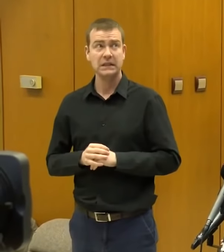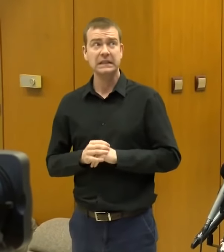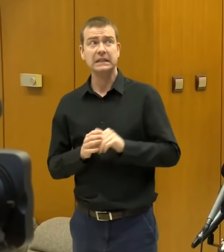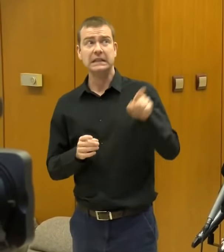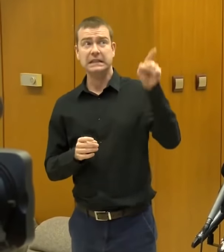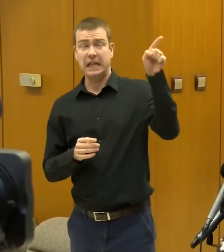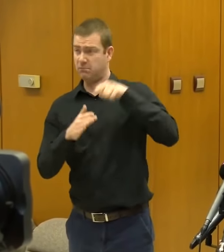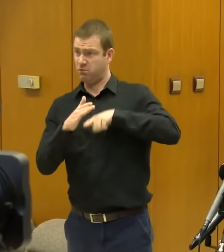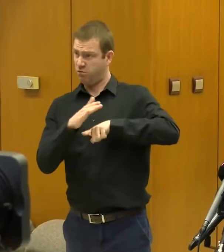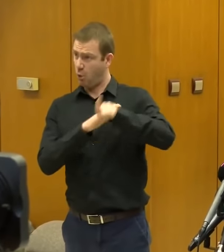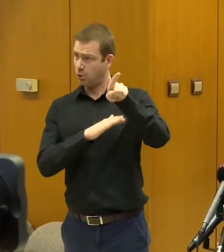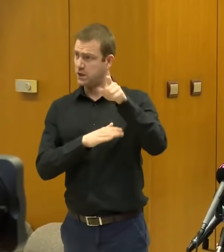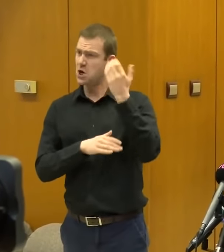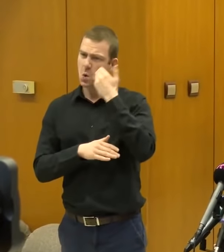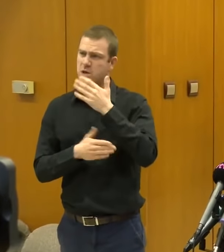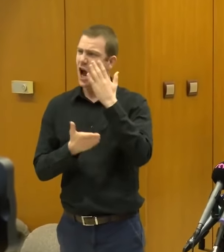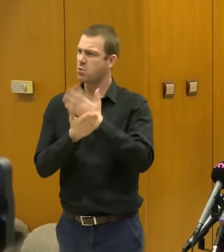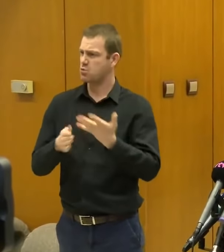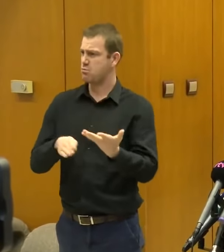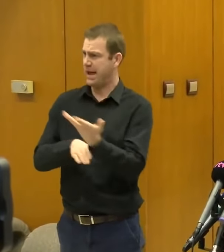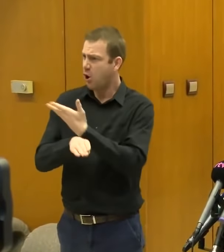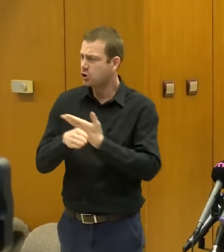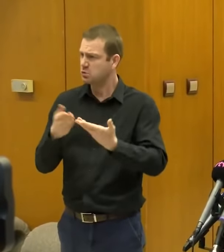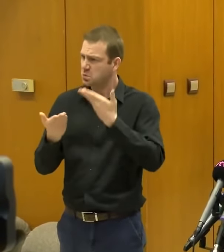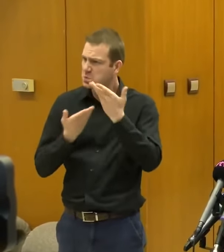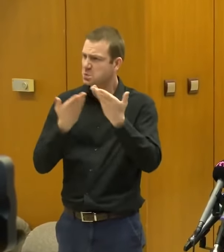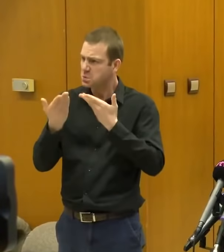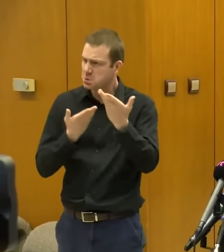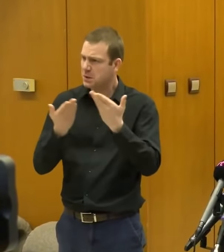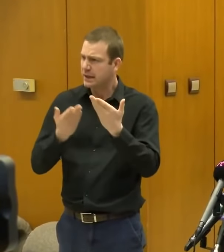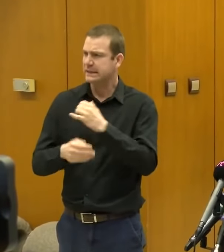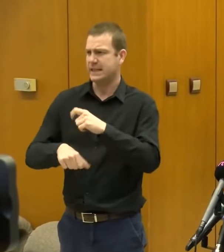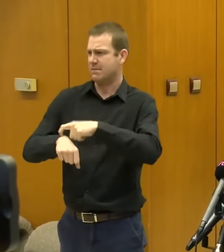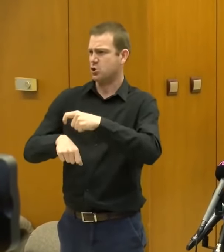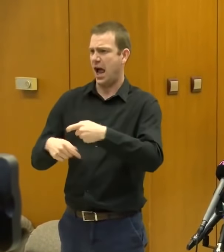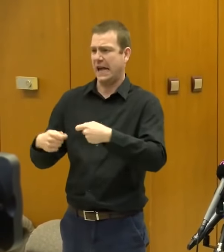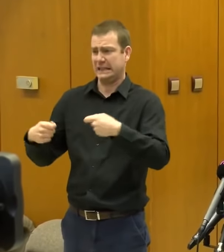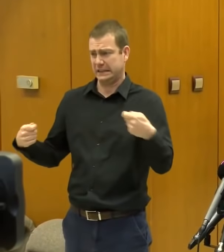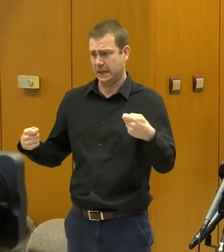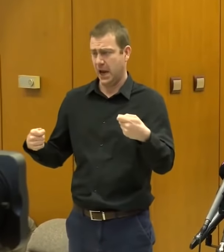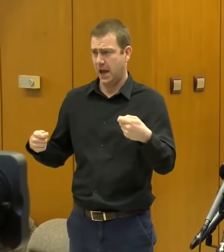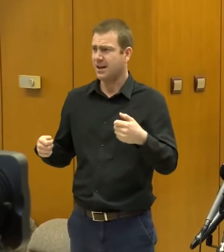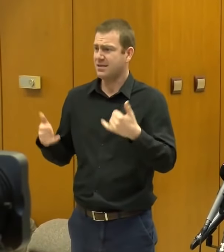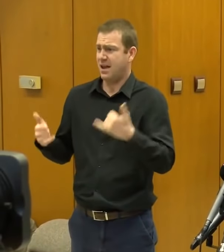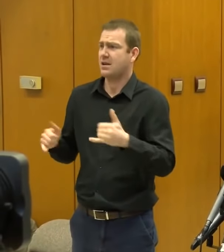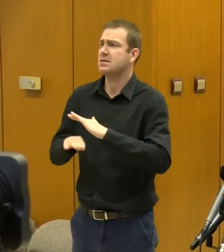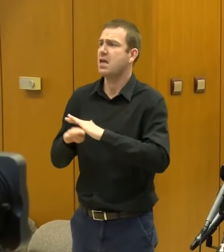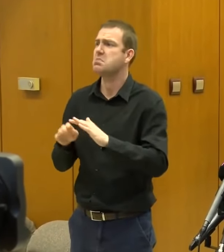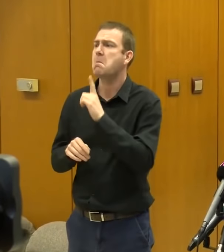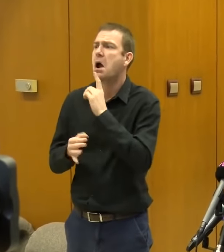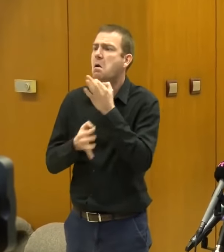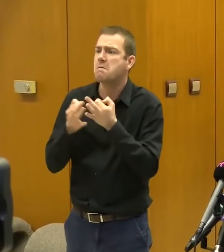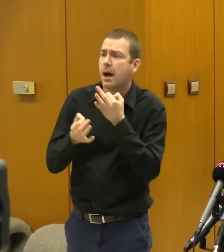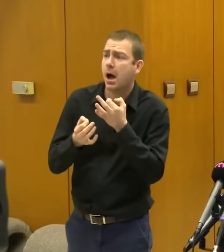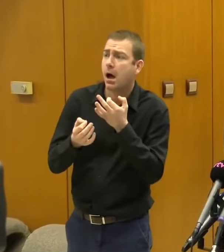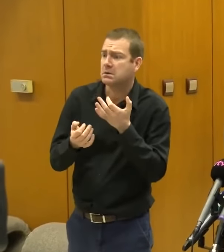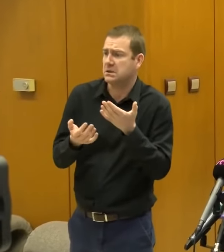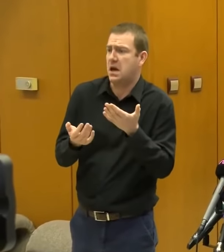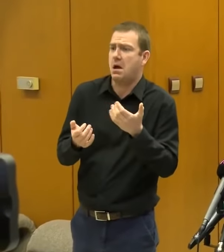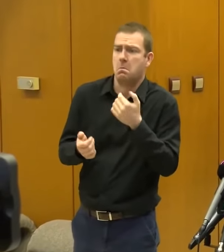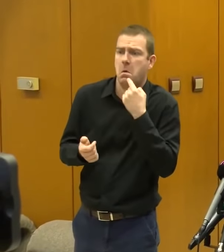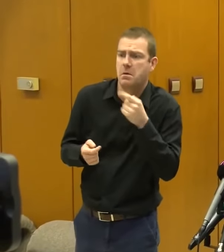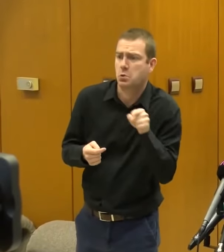5 hodín. Určite nebudem hovoriť teraz o dielčích nejakých riešeniach pred tým, ako sa na tom spoločne a zodpovedne